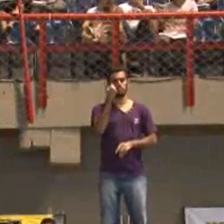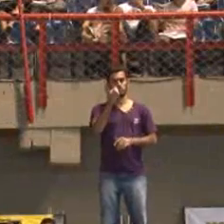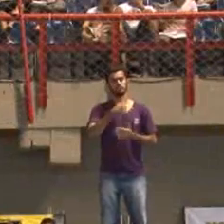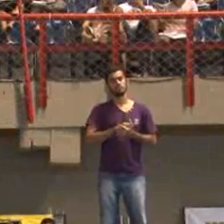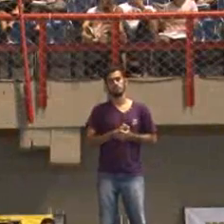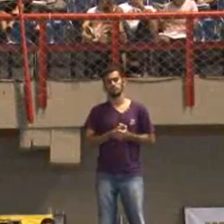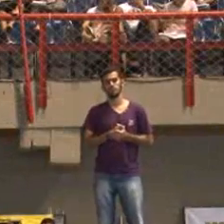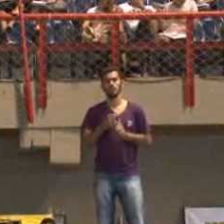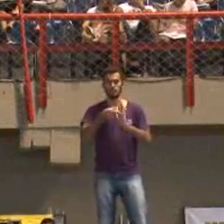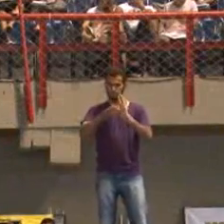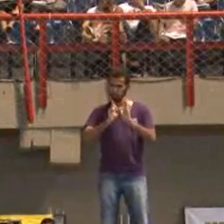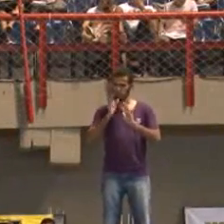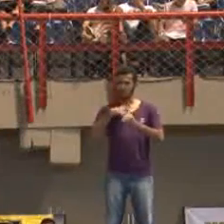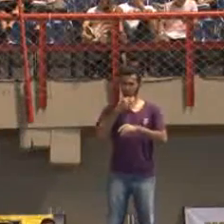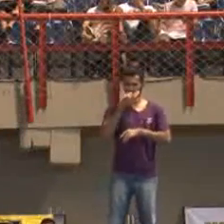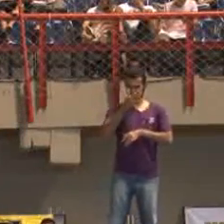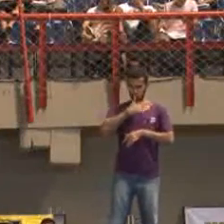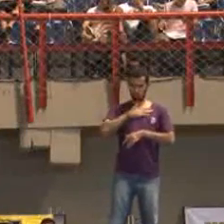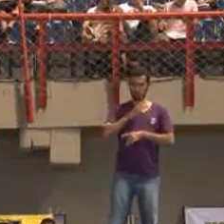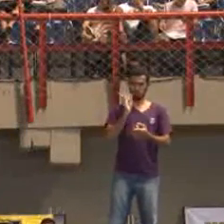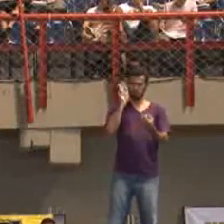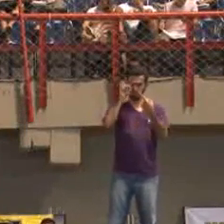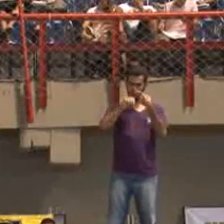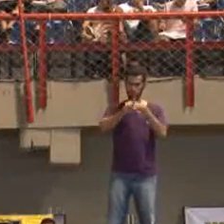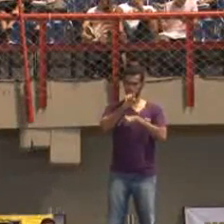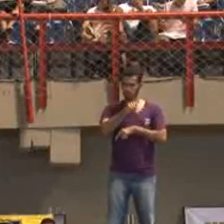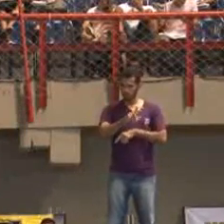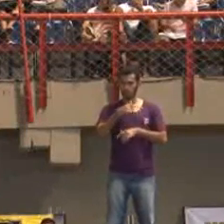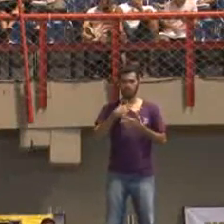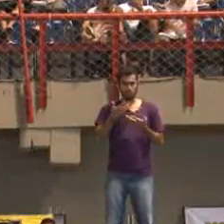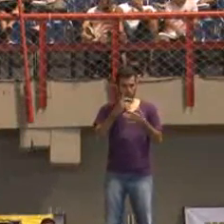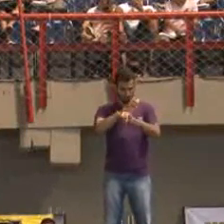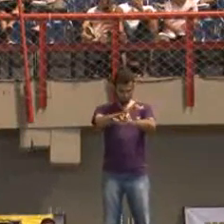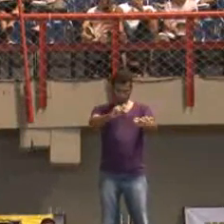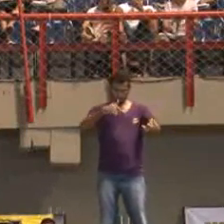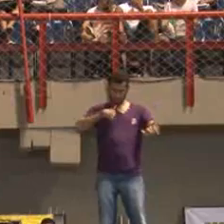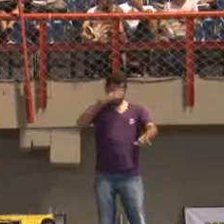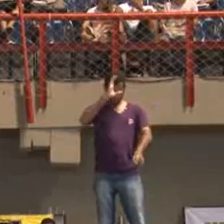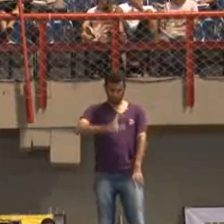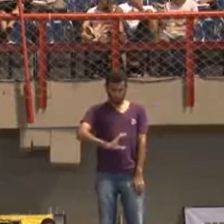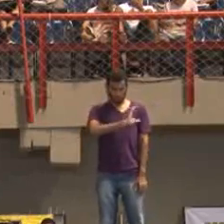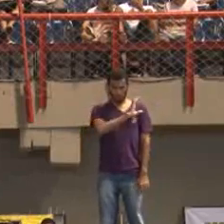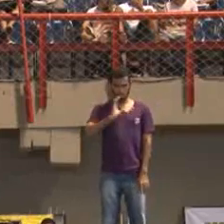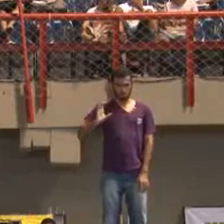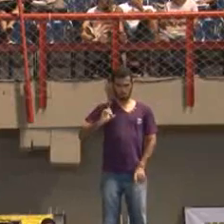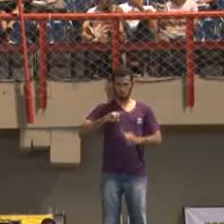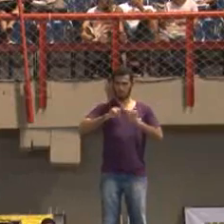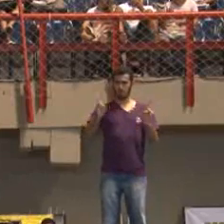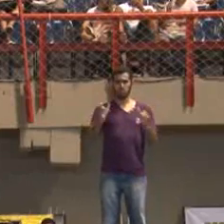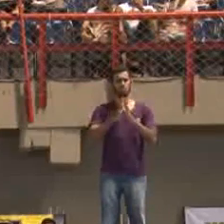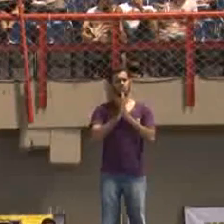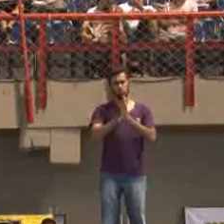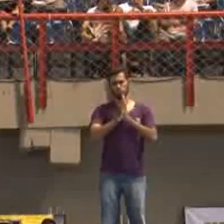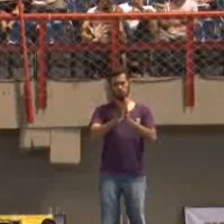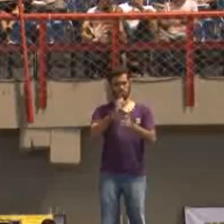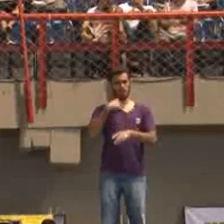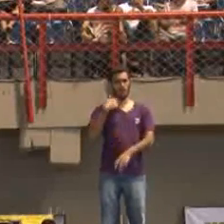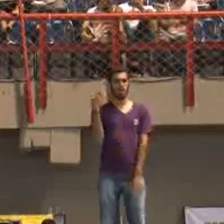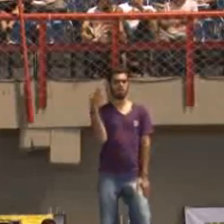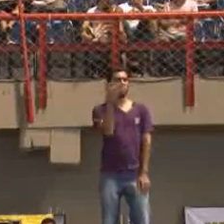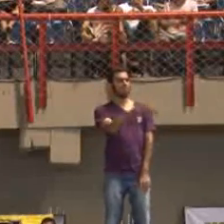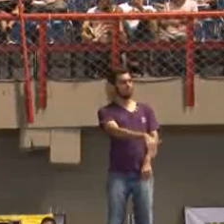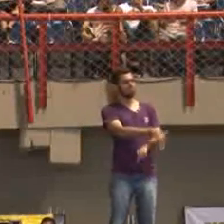Antes de comentar sobre isso, eu quero dizer para vocês que eu sou católica. Mas, por favor, então quer dizer que eu vou para a rua sem